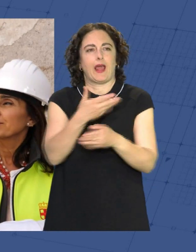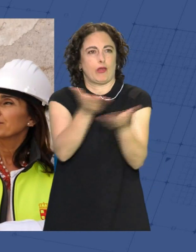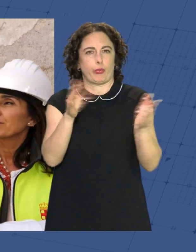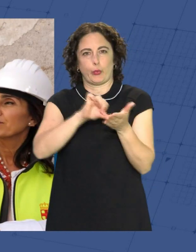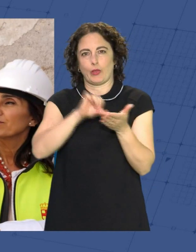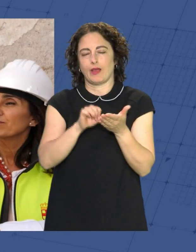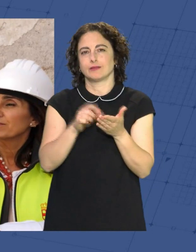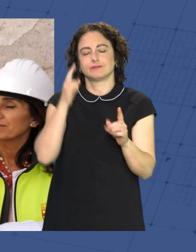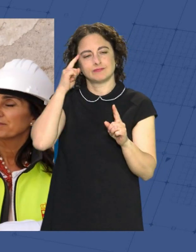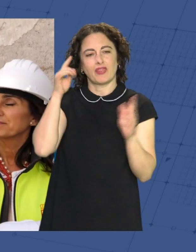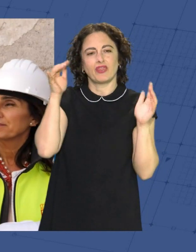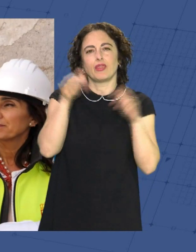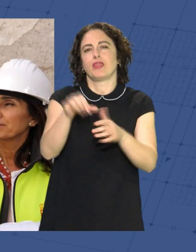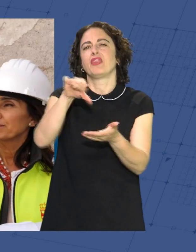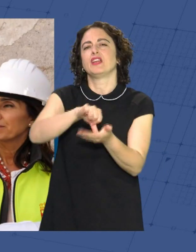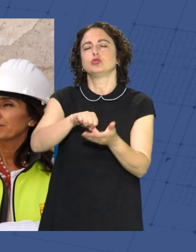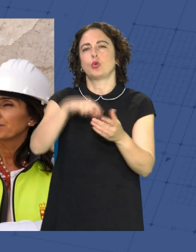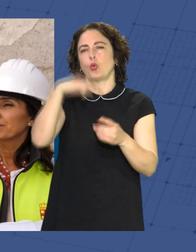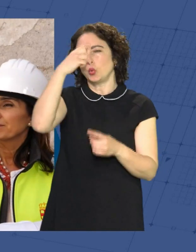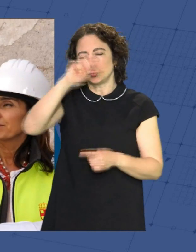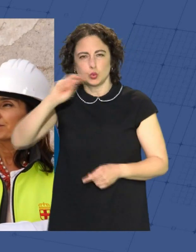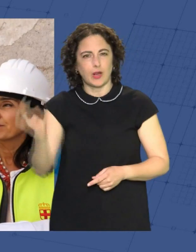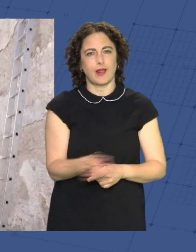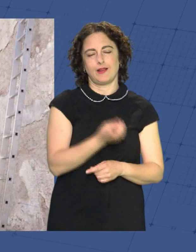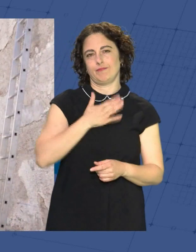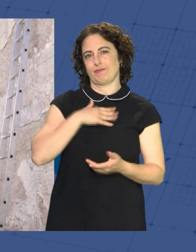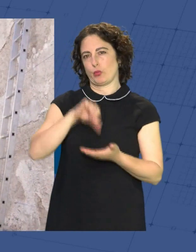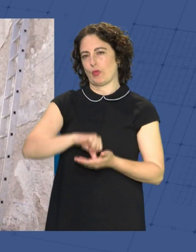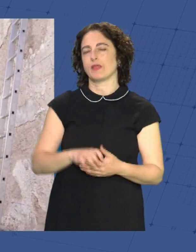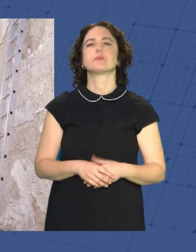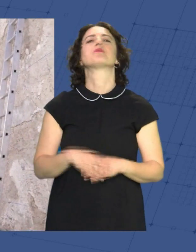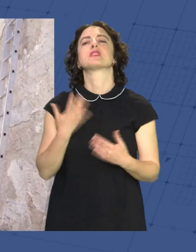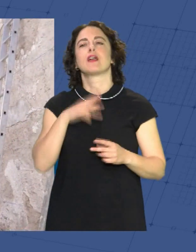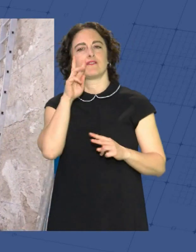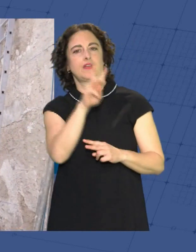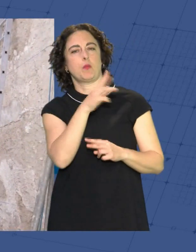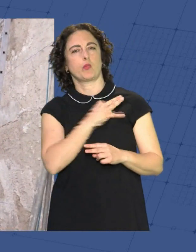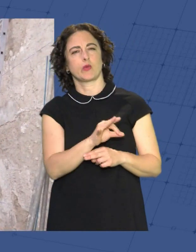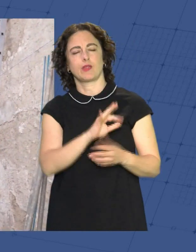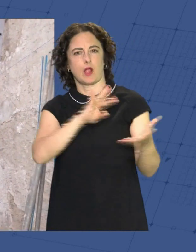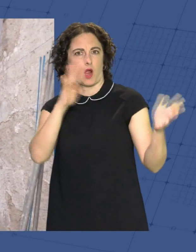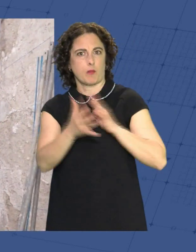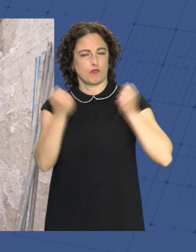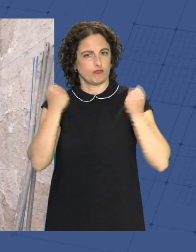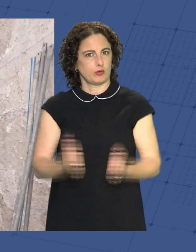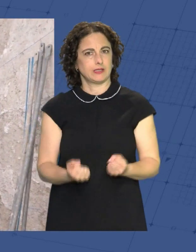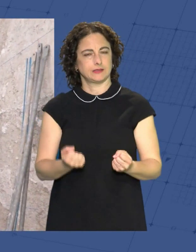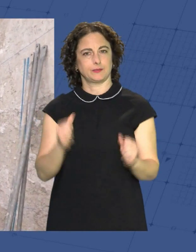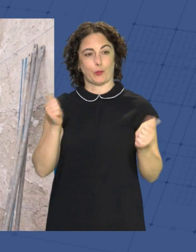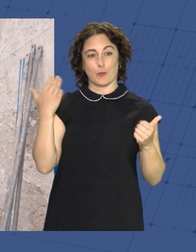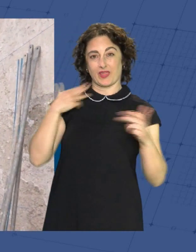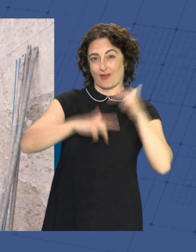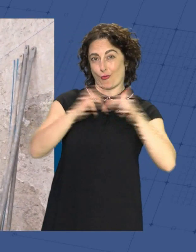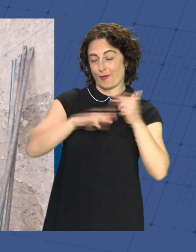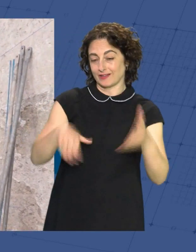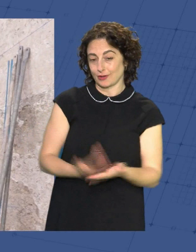a ser el epicentro cultural y multicultural de nuestra ciudad. Ya se puede contemplar un cambio radical desde que se iniciaran los trabajos.